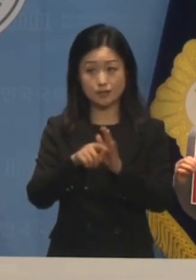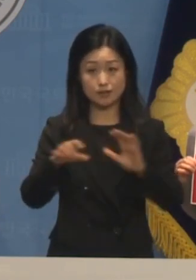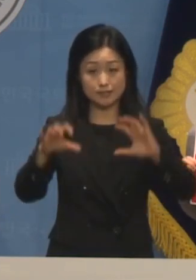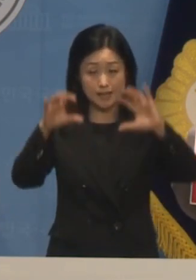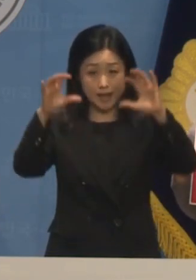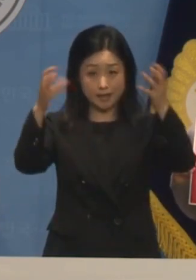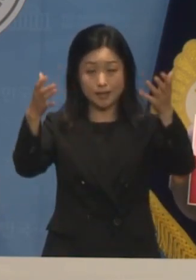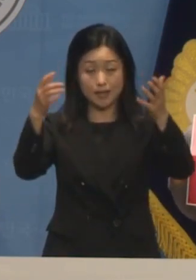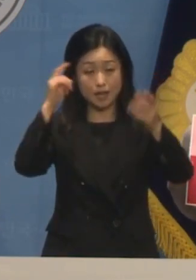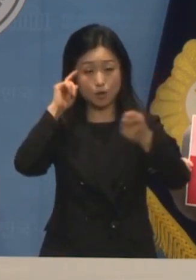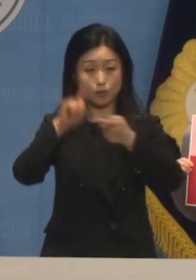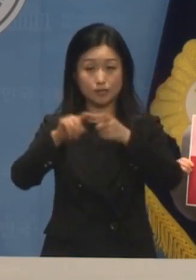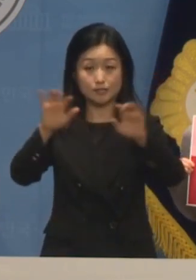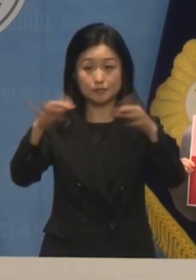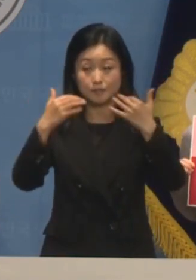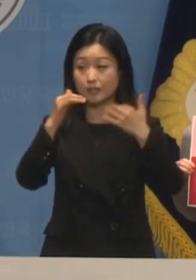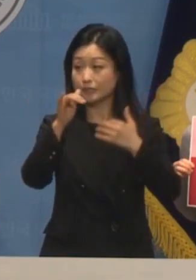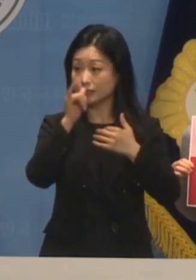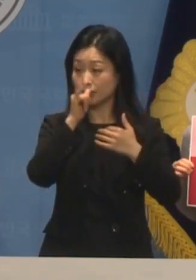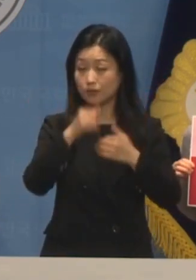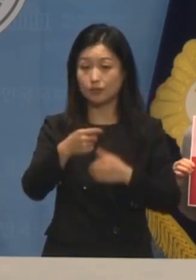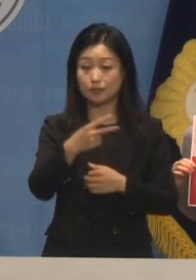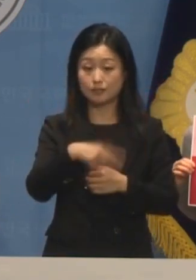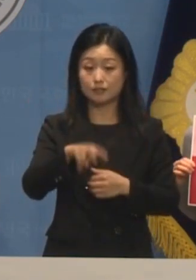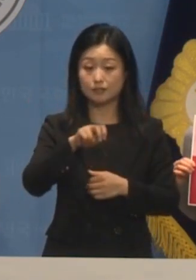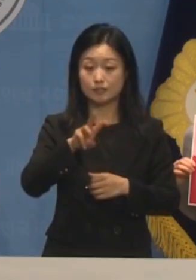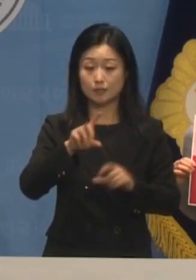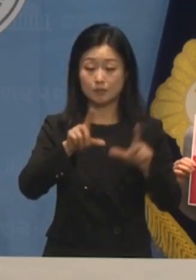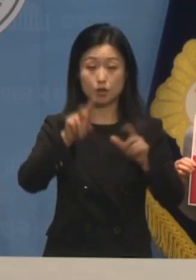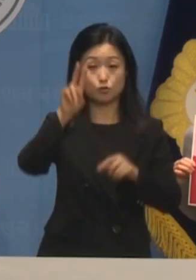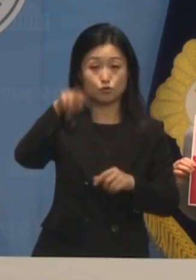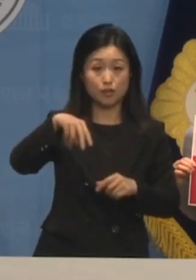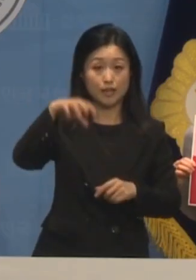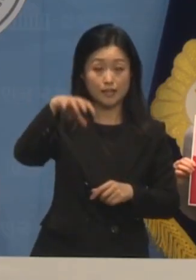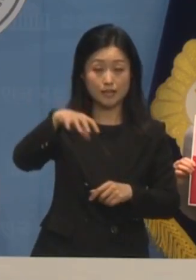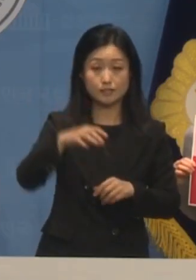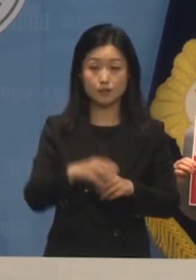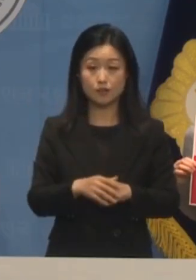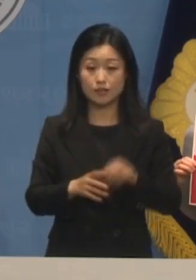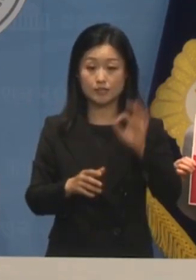세계적인 관심사입니다. 2023년 유엔은 오늘